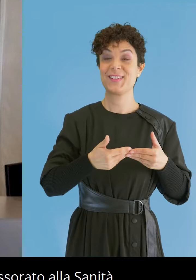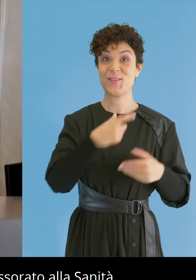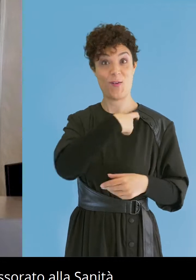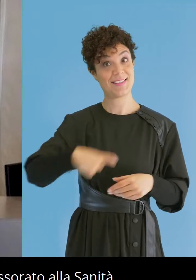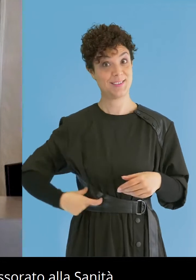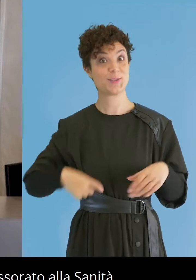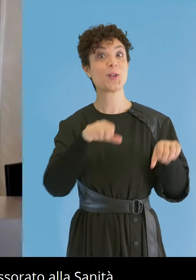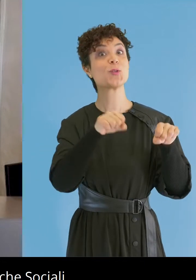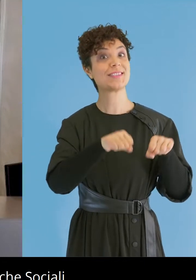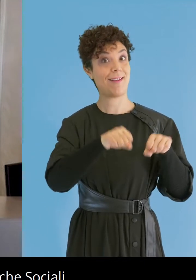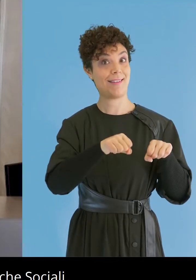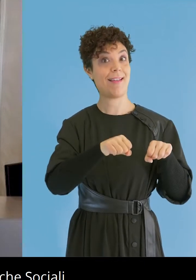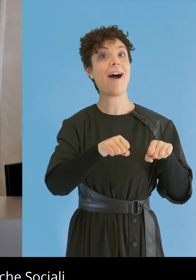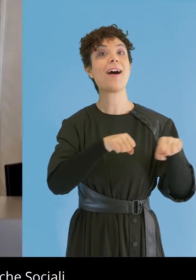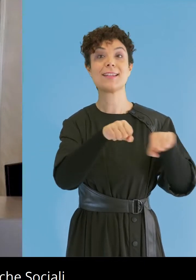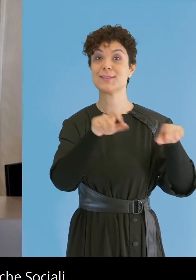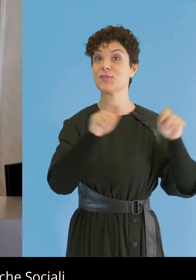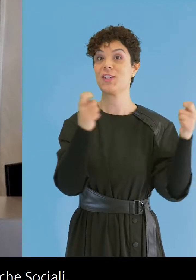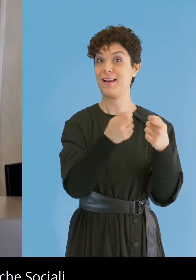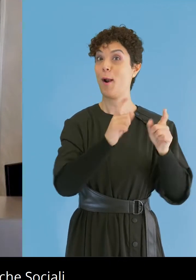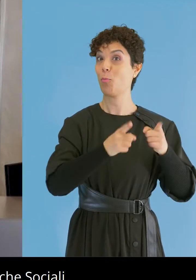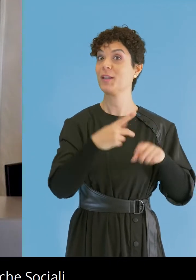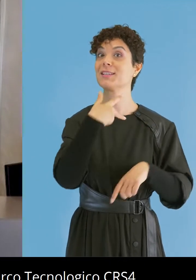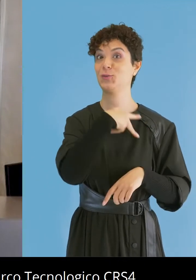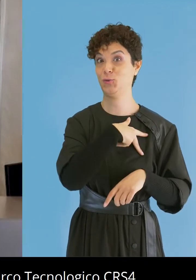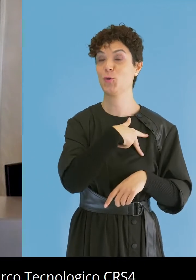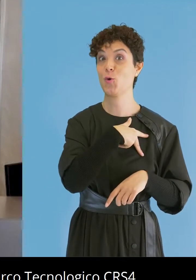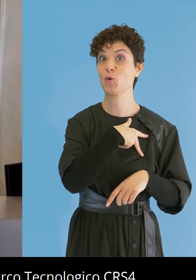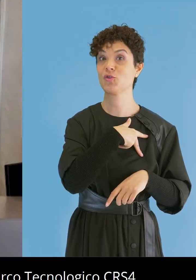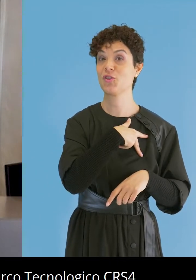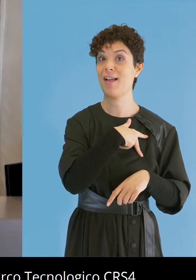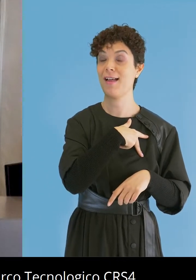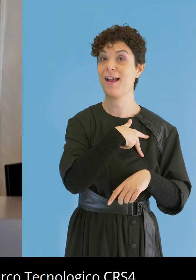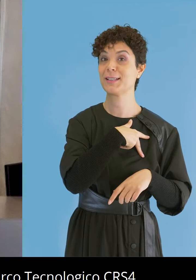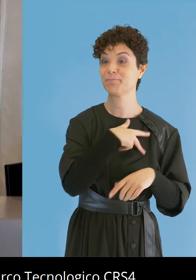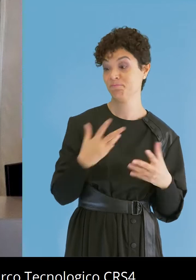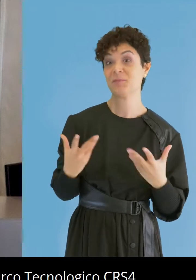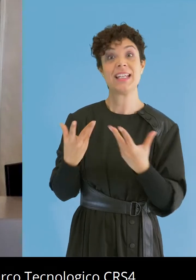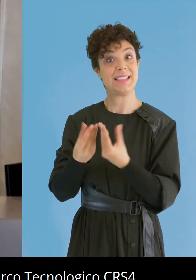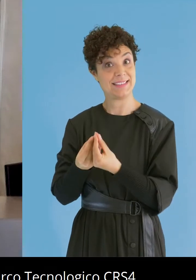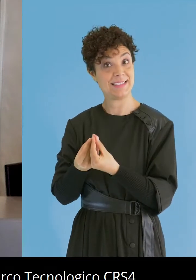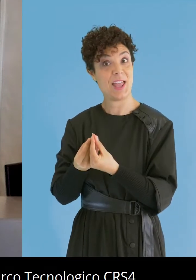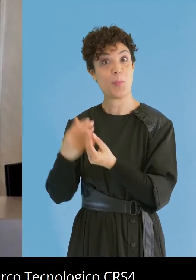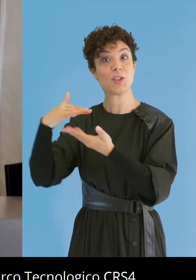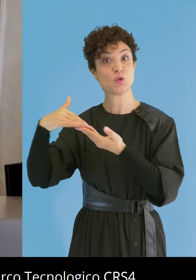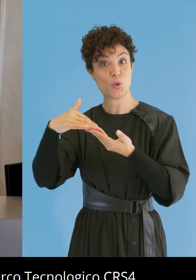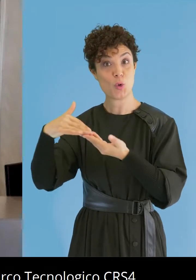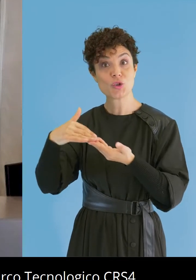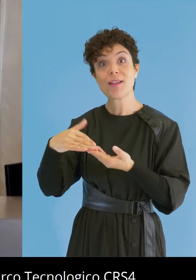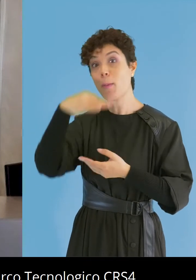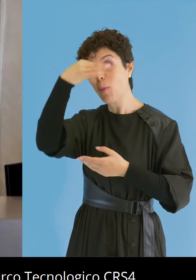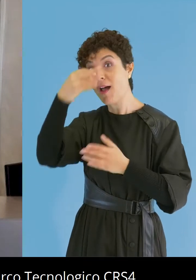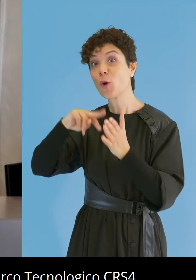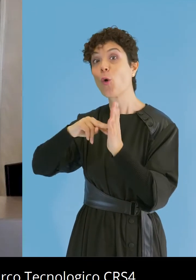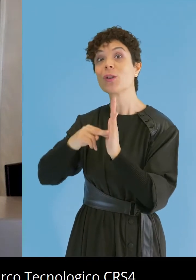dell'Assessorato alla Sanità, Direzione Generale per le Politiche Sociali, ha partecipato insieme alla società del